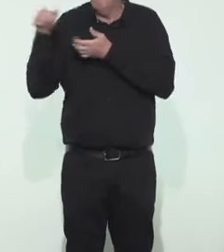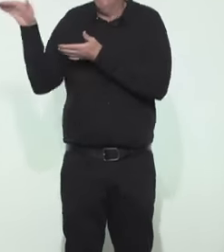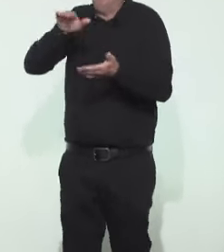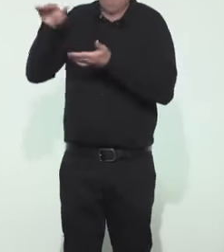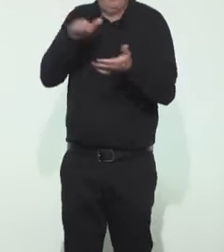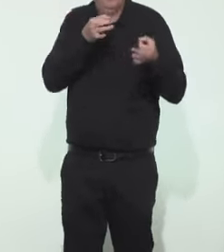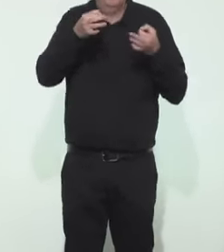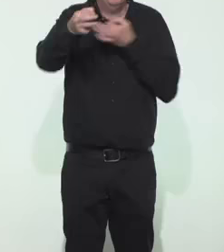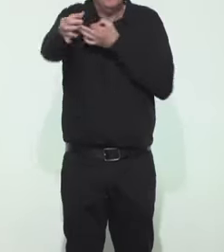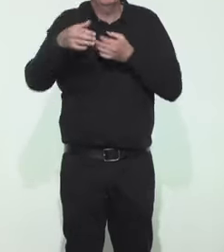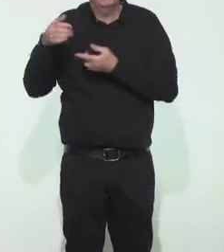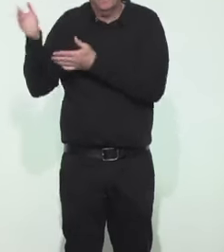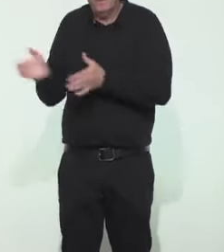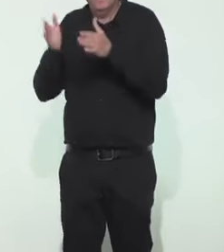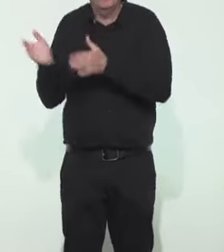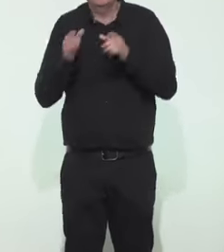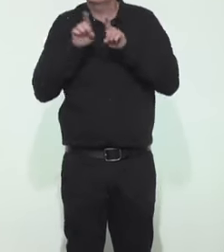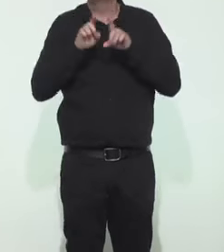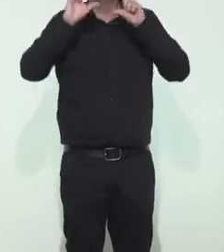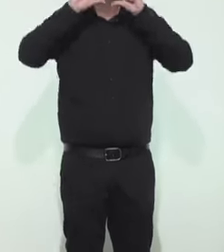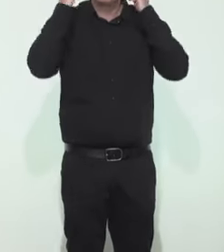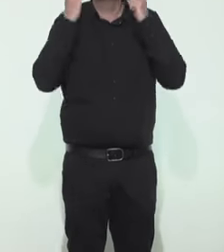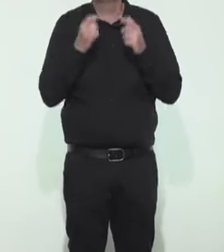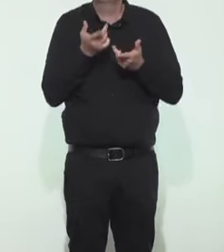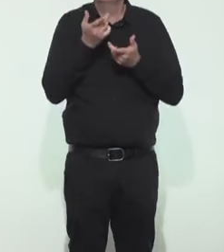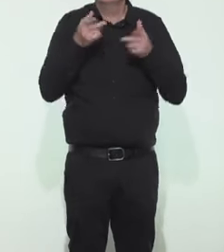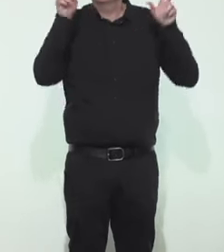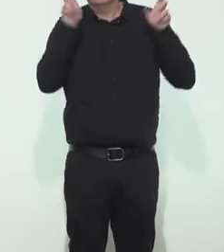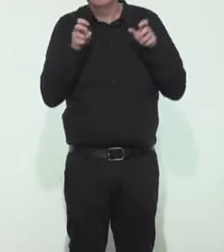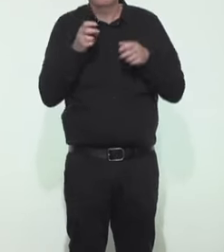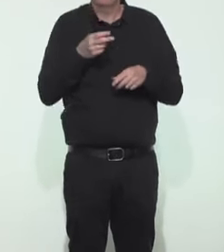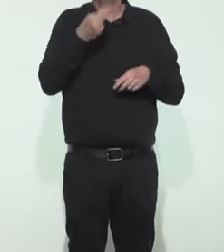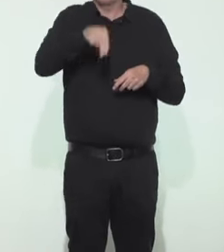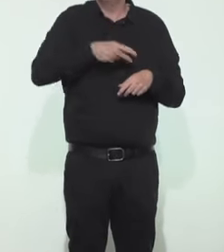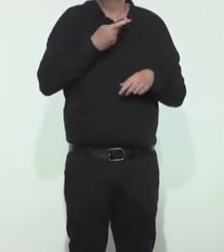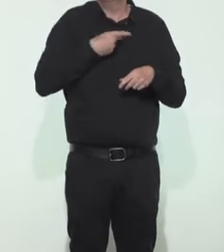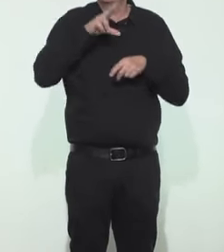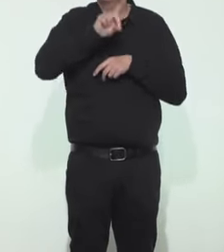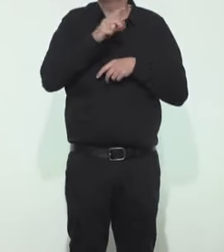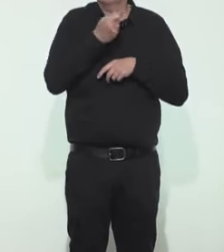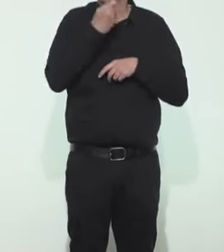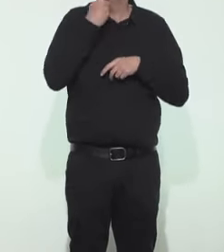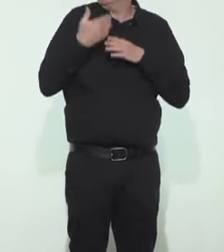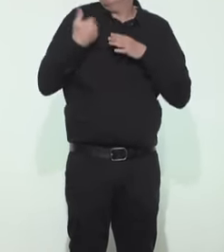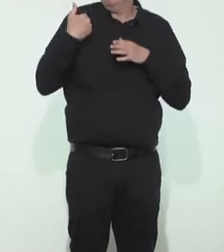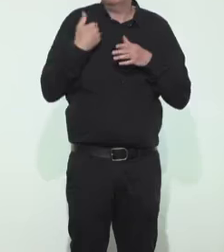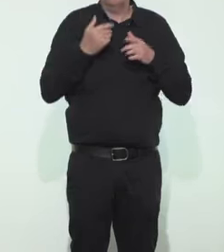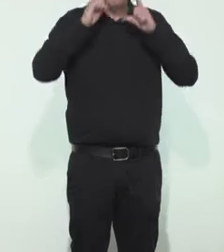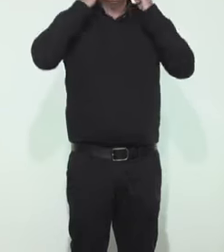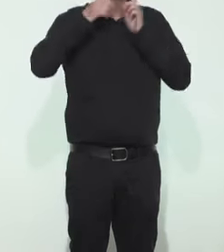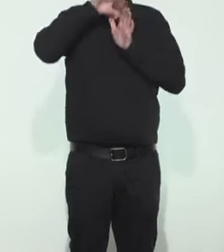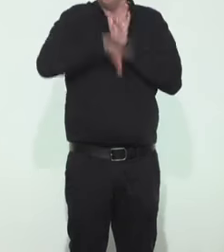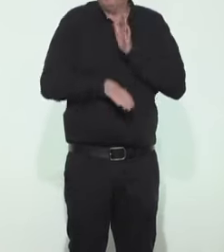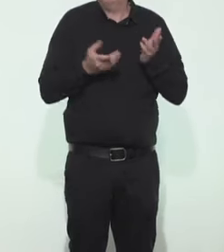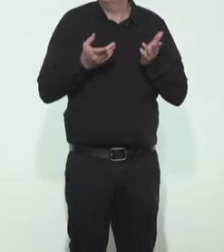la protection de masques dits alternatifs le 31 mars dernier il assure un niveau de protection - ils ne